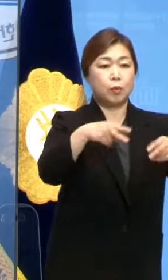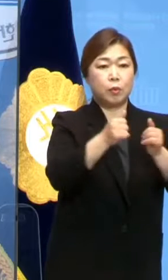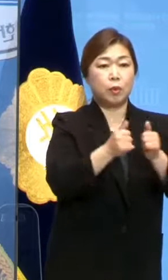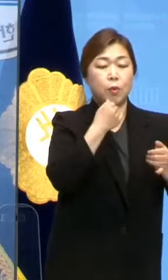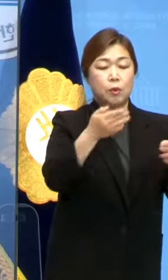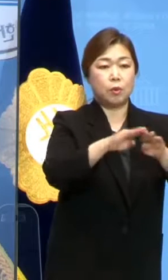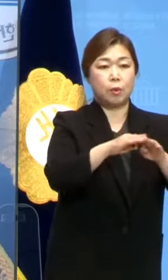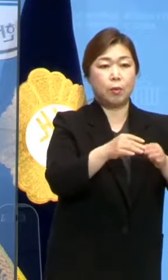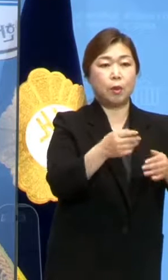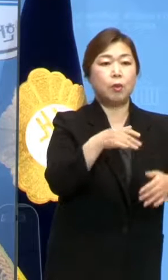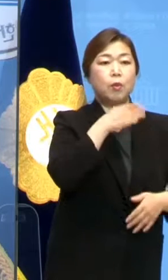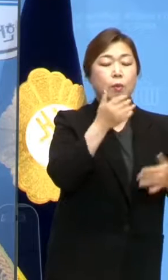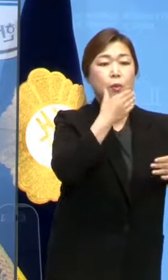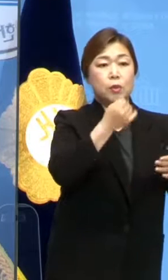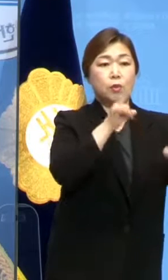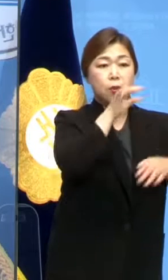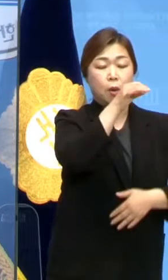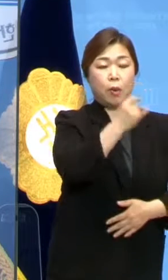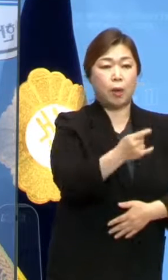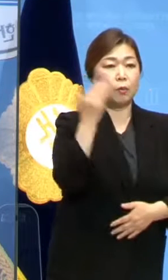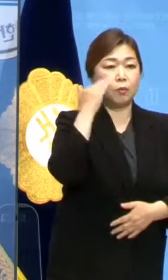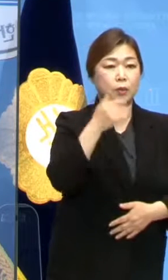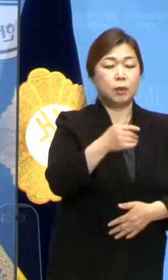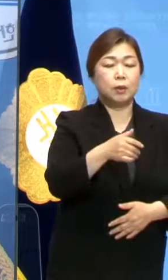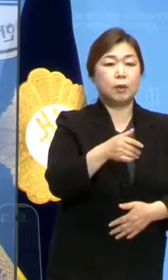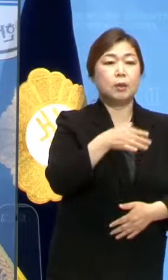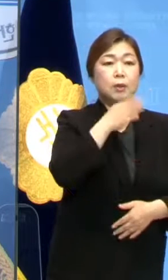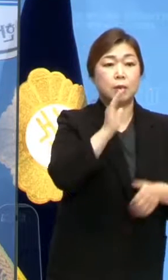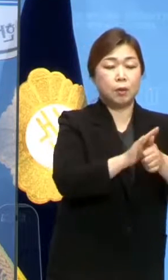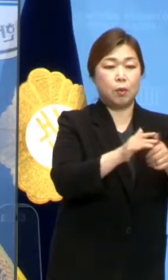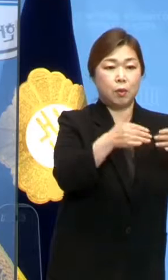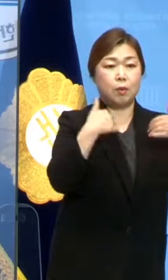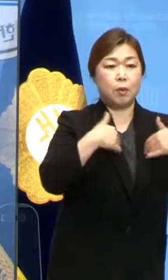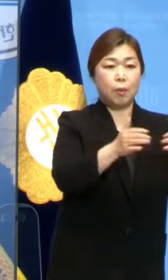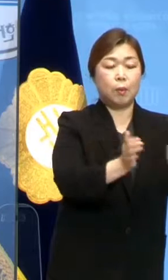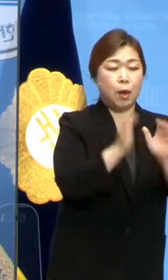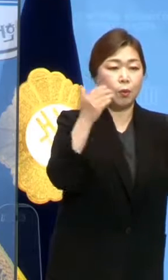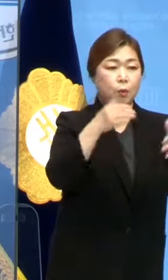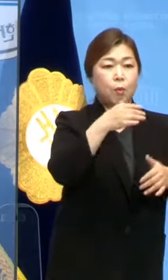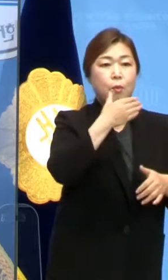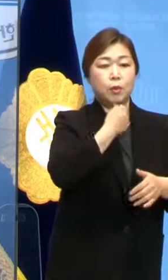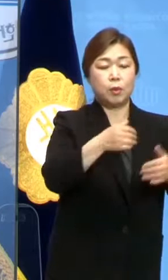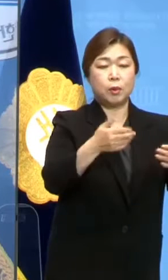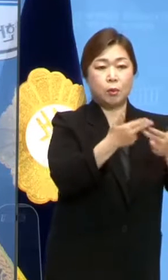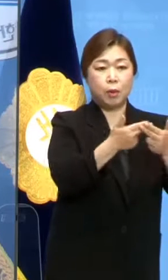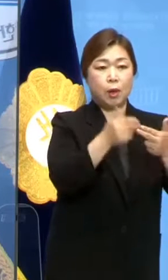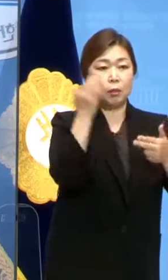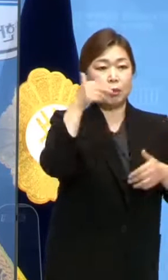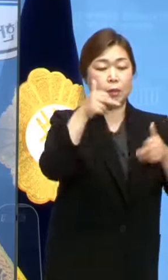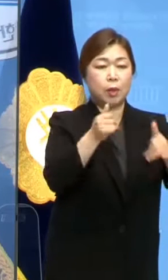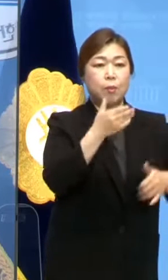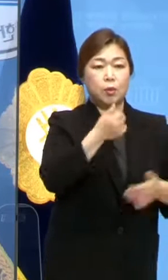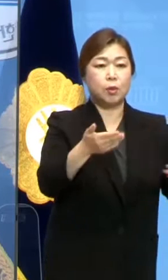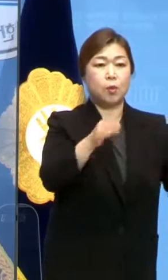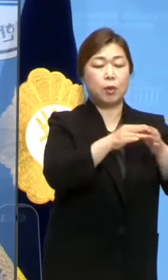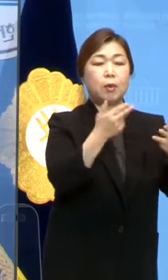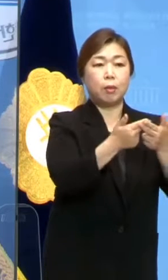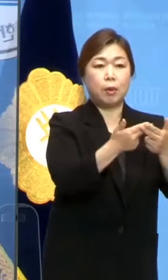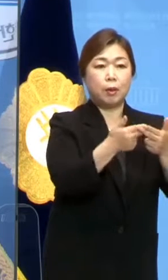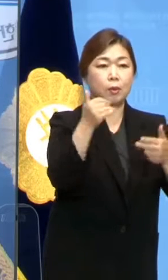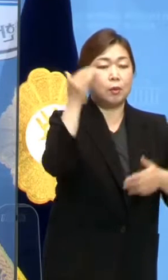옆에 한국 노인 복지 중앙에 한국 시니어클럽 옆에 한국 아동 복지 협회 한국 장애인 복지관 협회